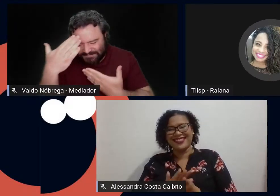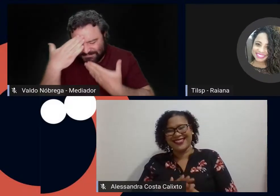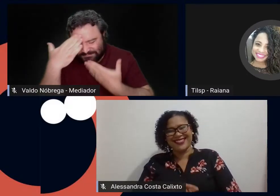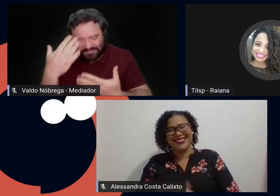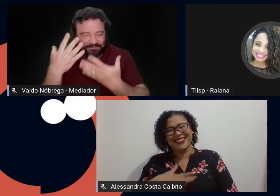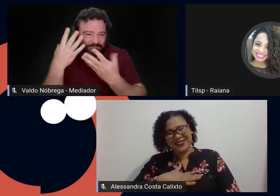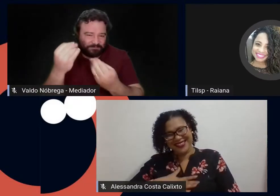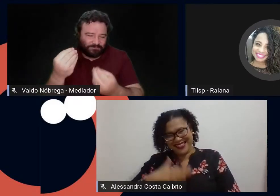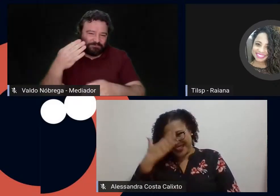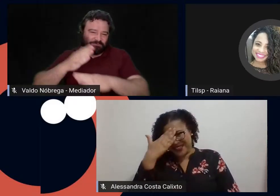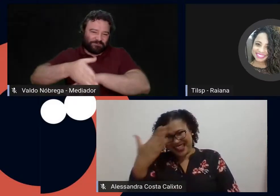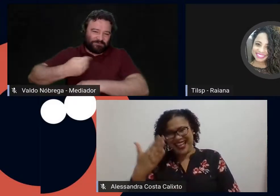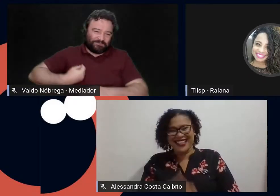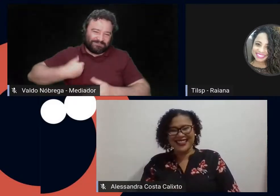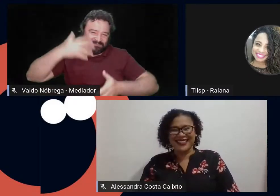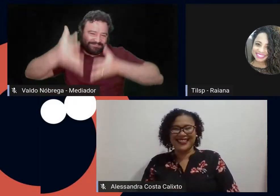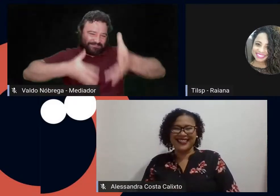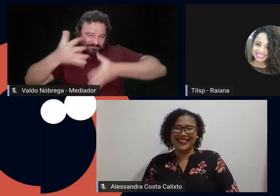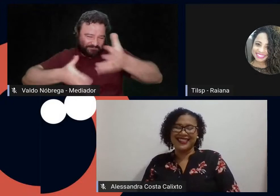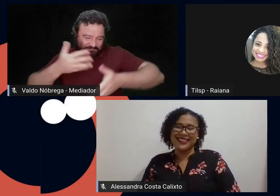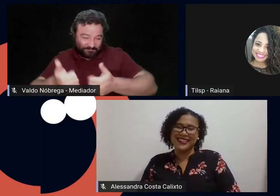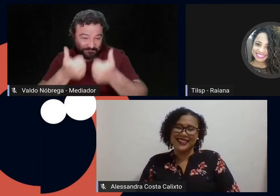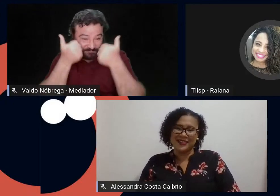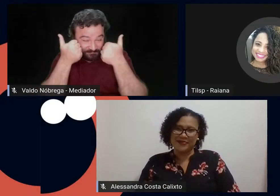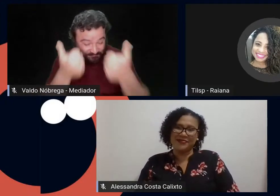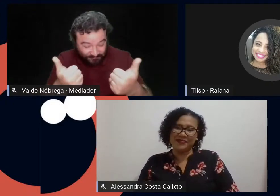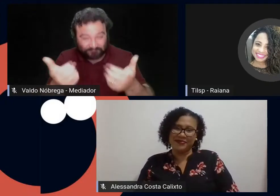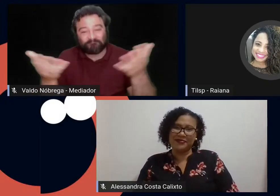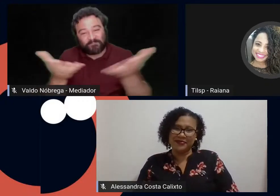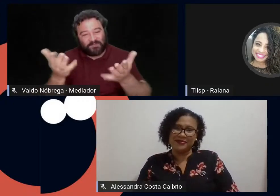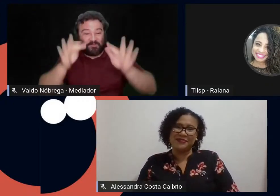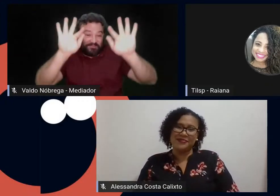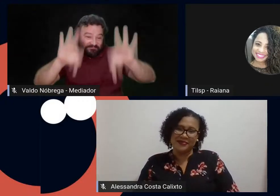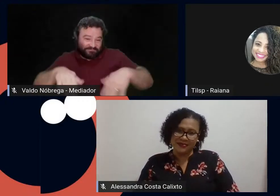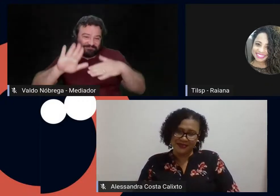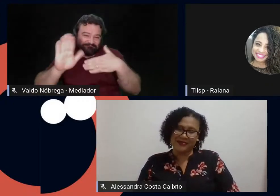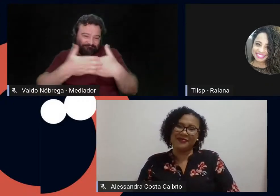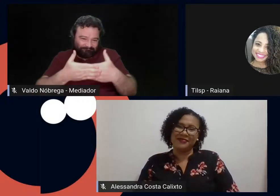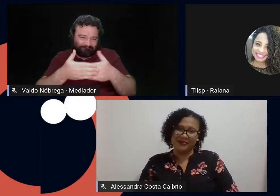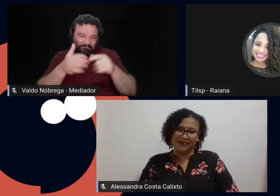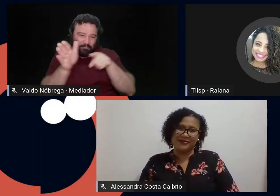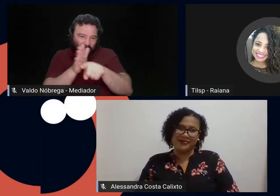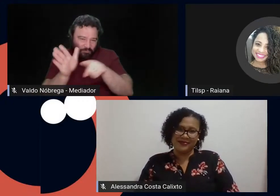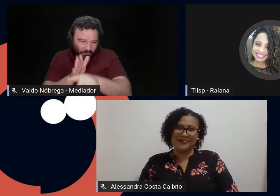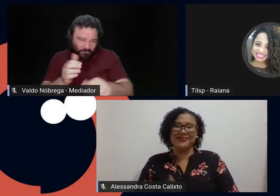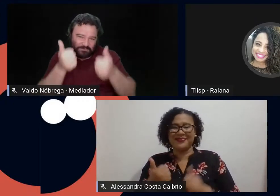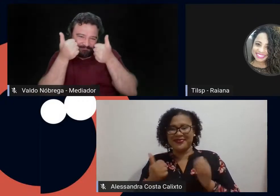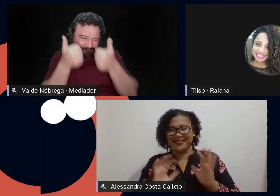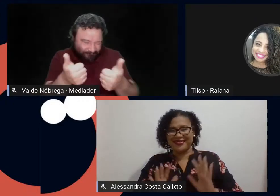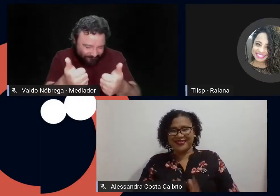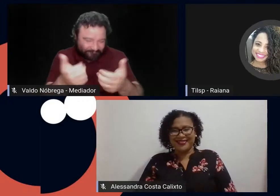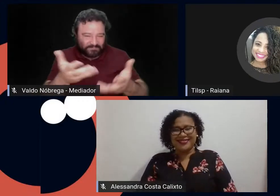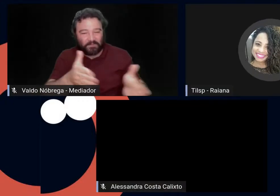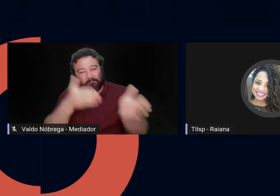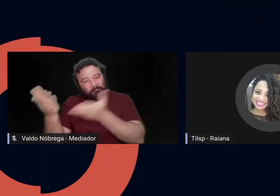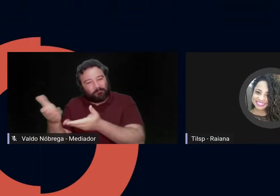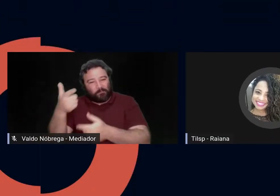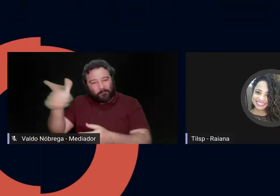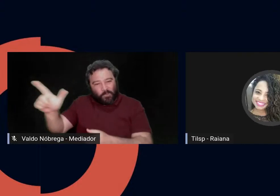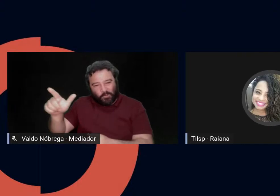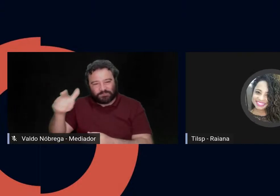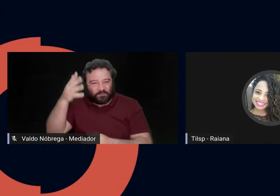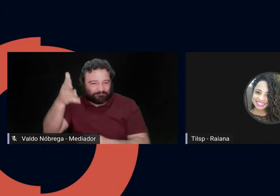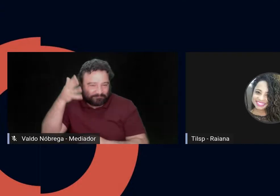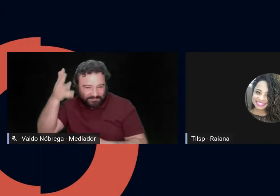Alessandra. Muito, muito, muito obrigado. Muito obrigado pela sua presença. E agora nós estamos finalizando as